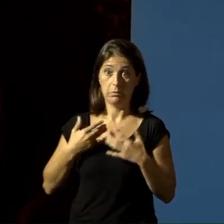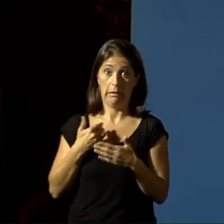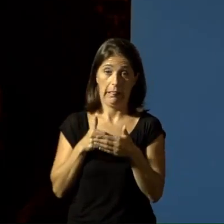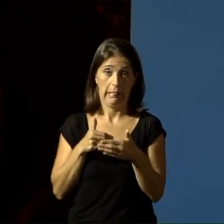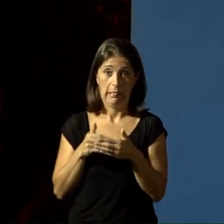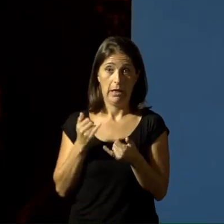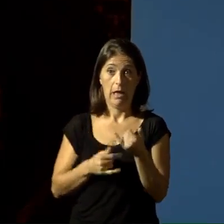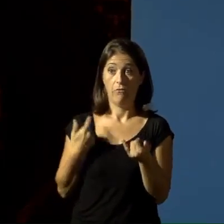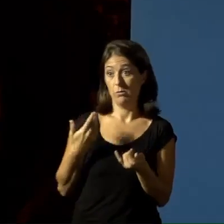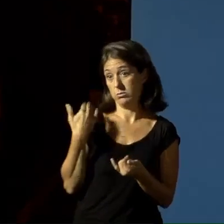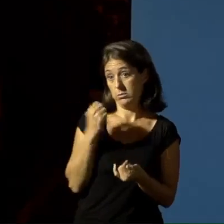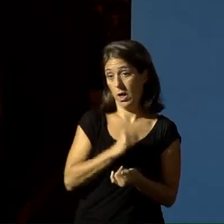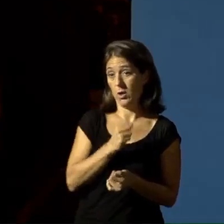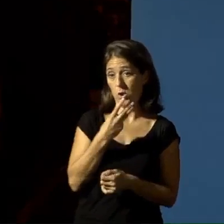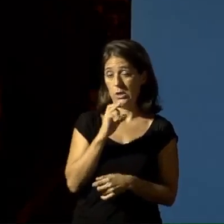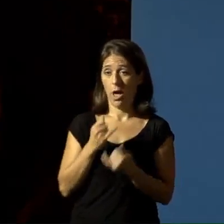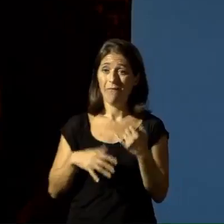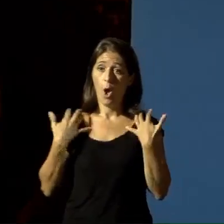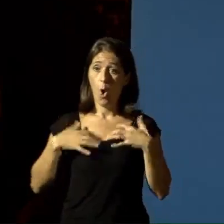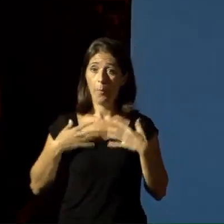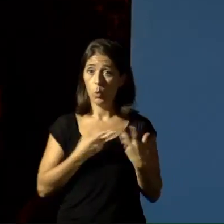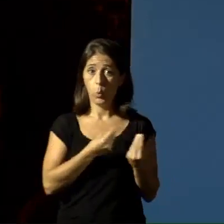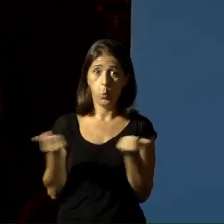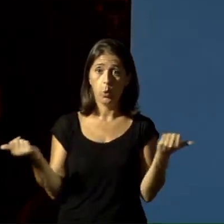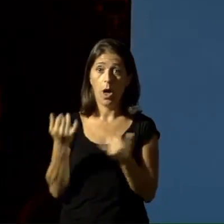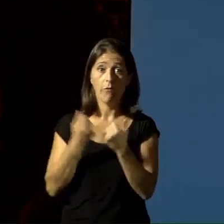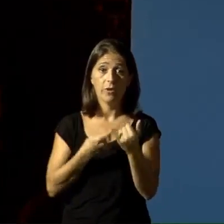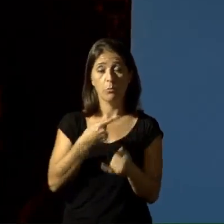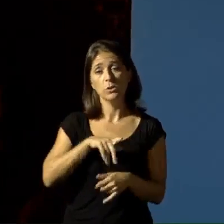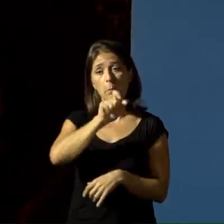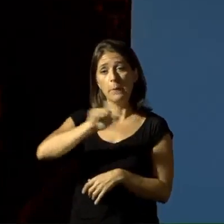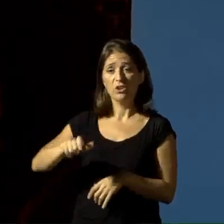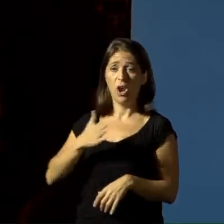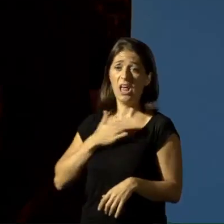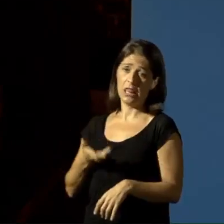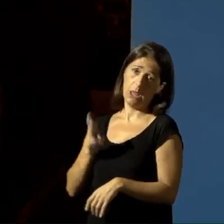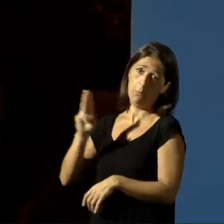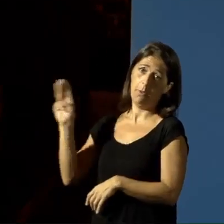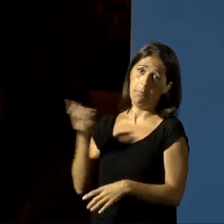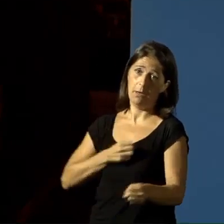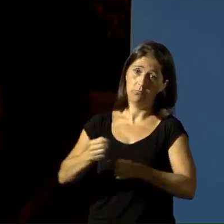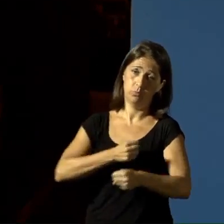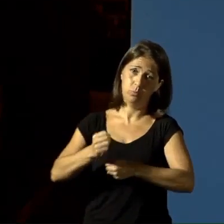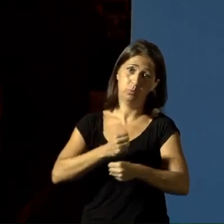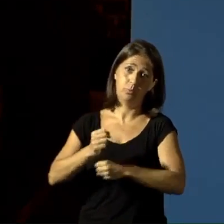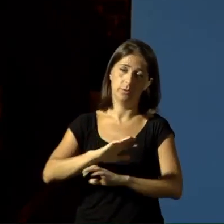ovellas en Ourense no ano 30, desapareceron todas porque foron sustituídas por xente do BP. Bueno, pois...